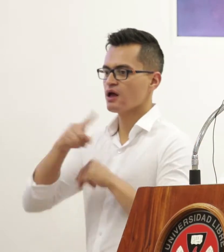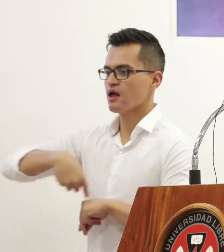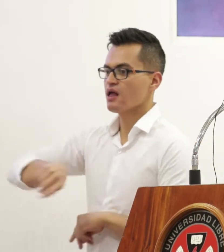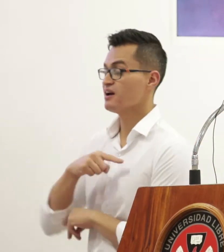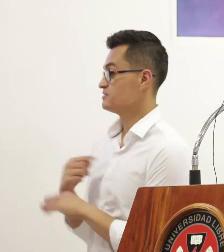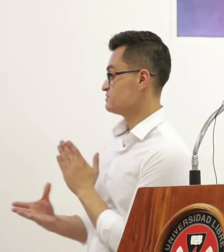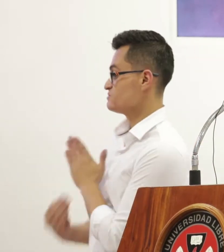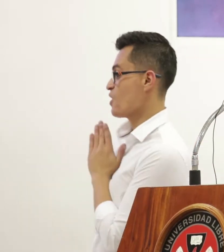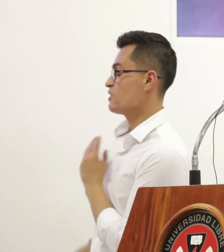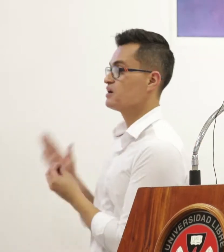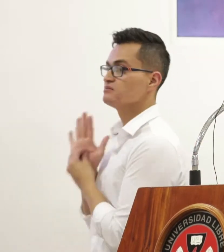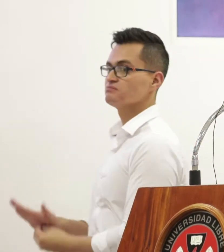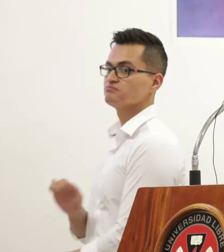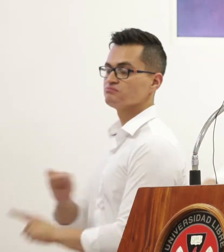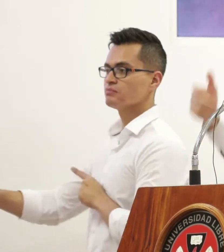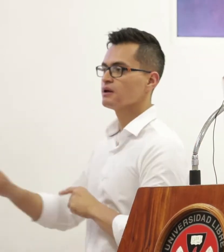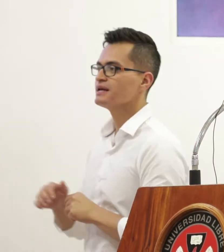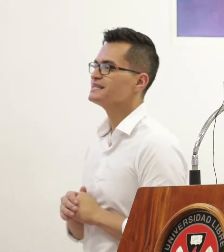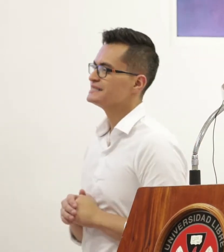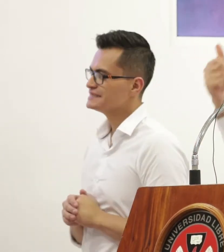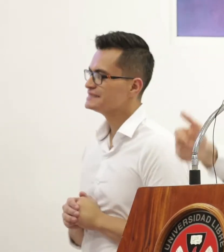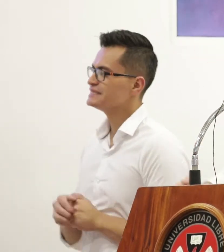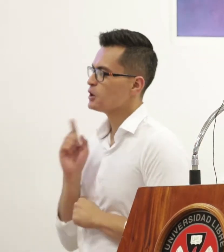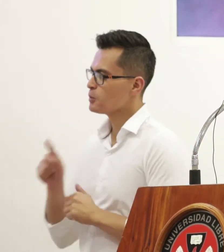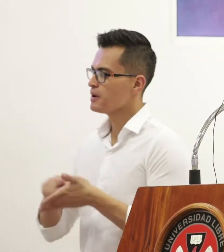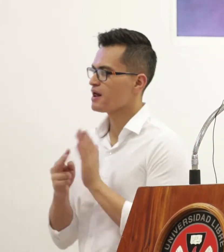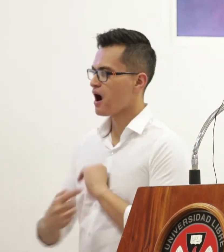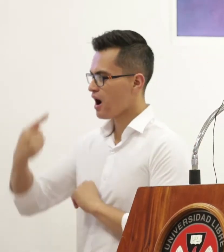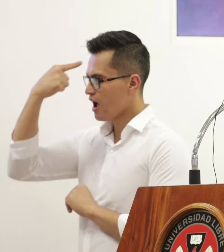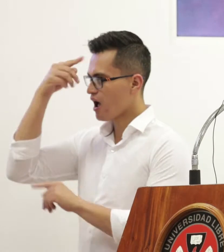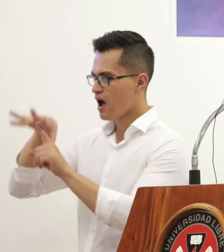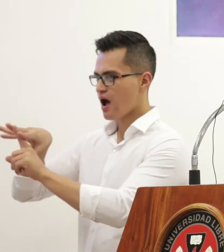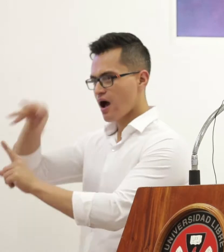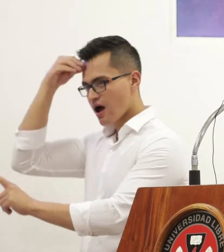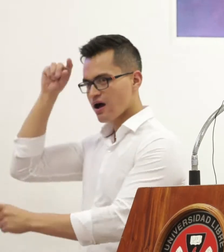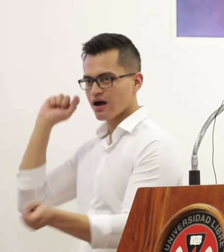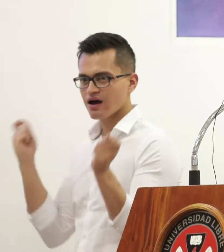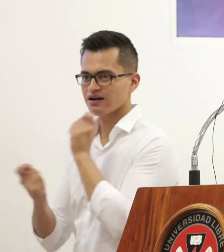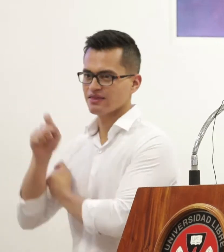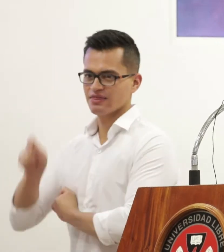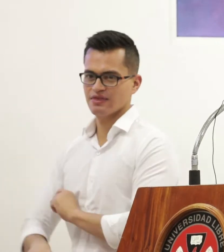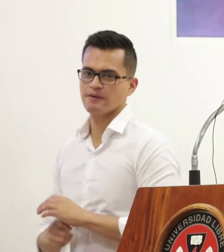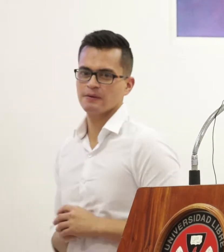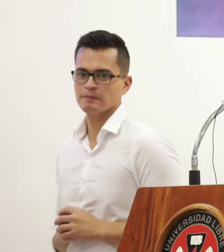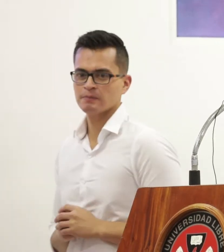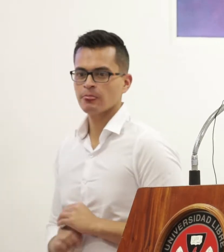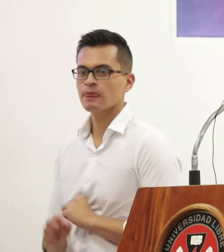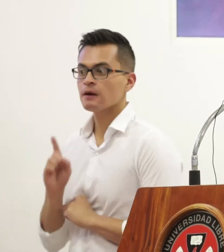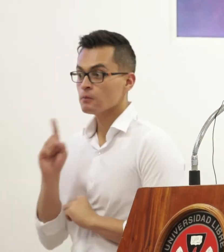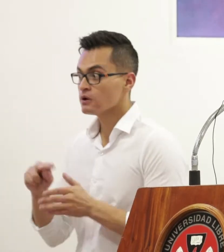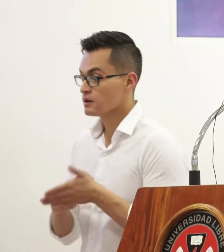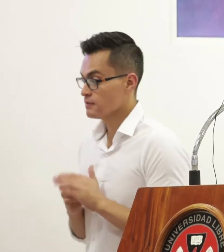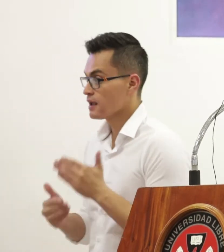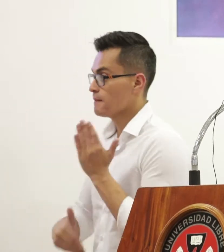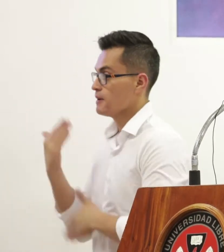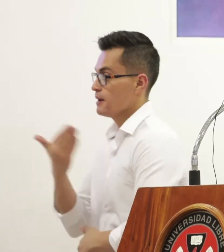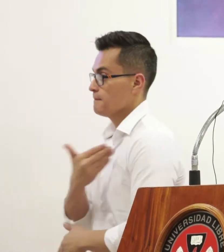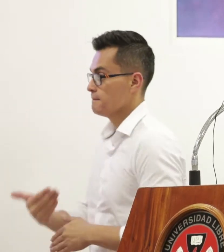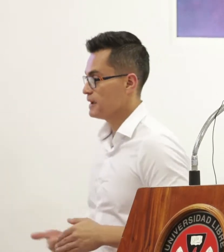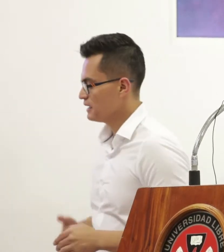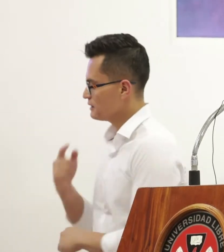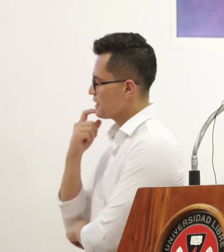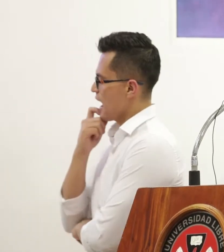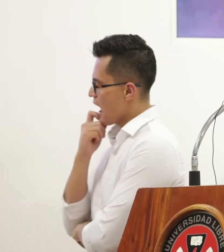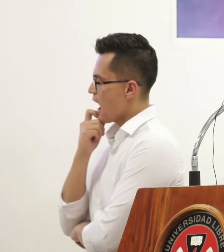mal a los grupos vulnerables. Esos son los esquemas mentales que tenemos que cambiar. Y por eso haber dado ese paso